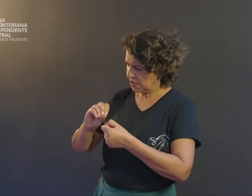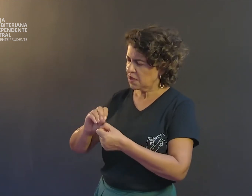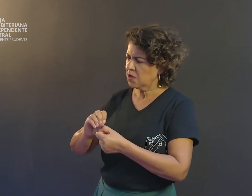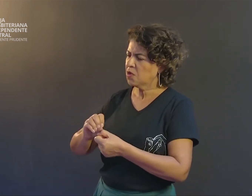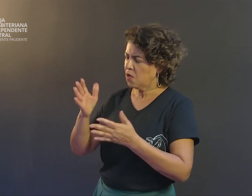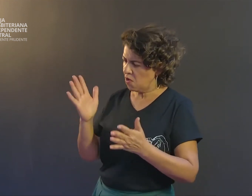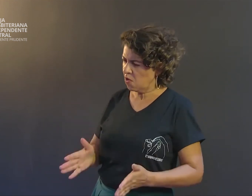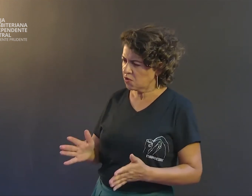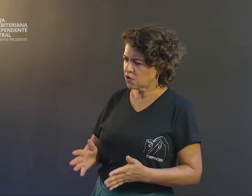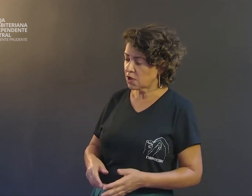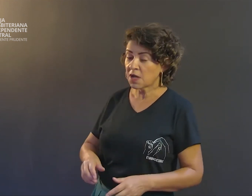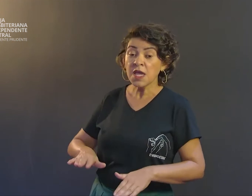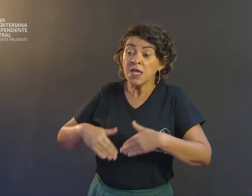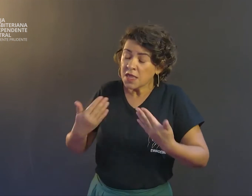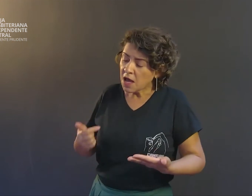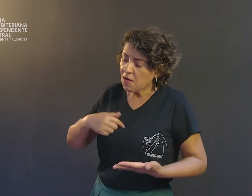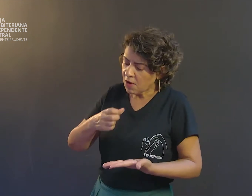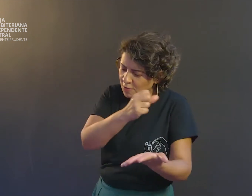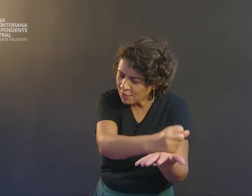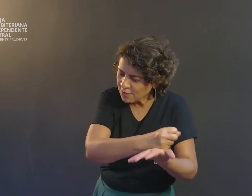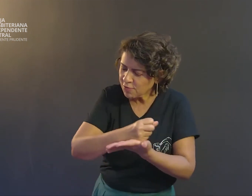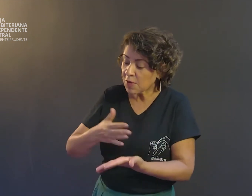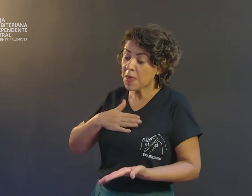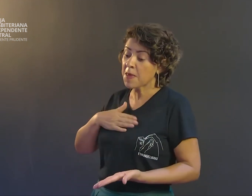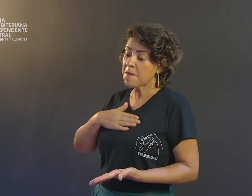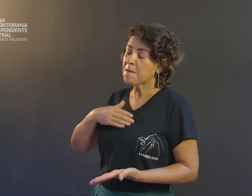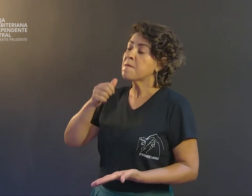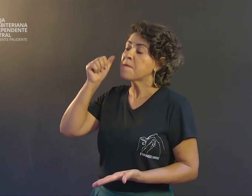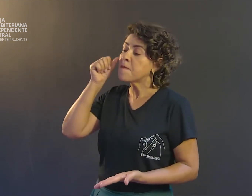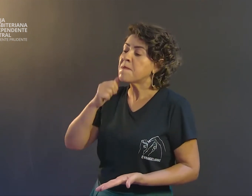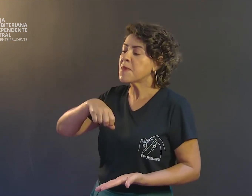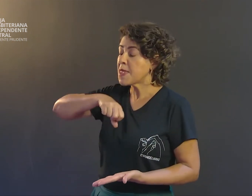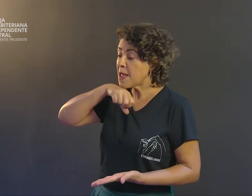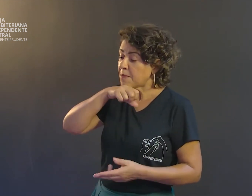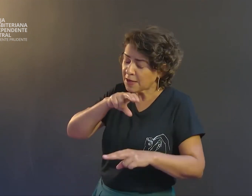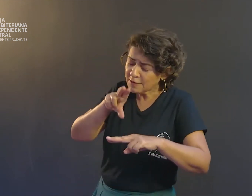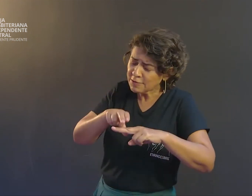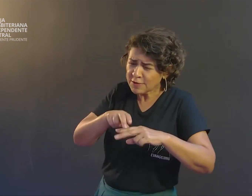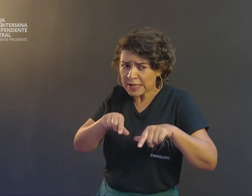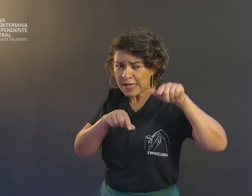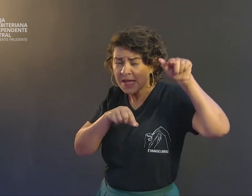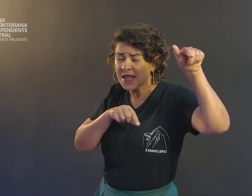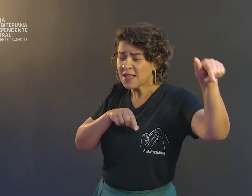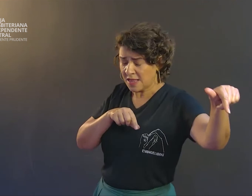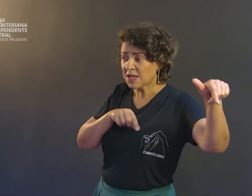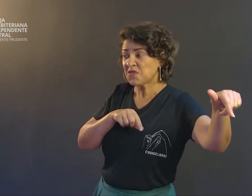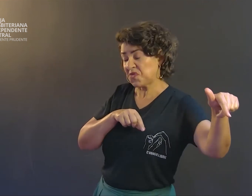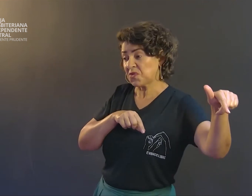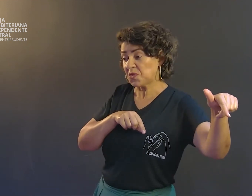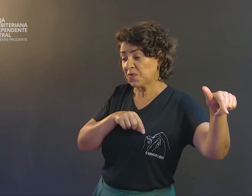cure. Ela teve um AVC. Ela está sentada lá no fundo." Eu olhei para o fundo e